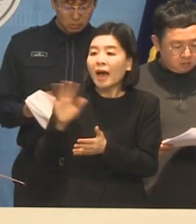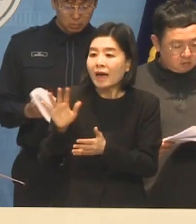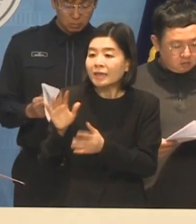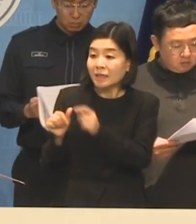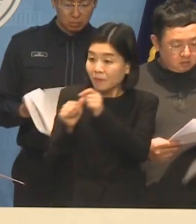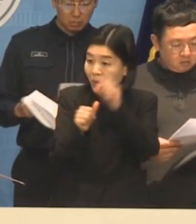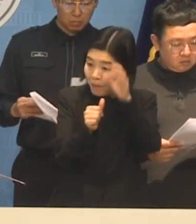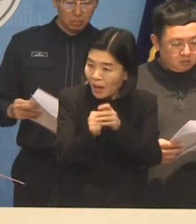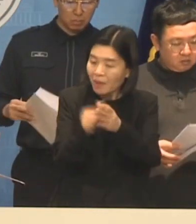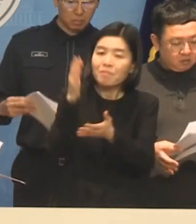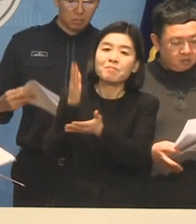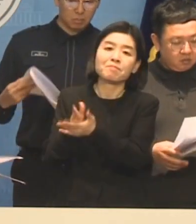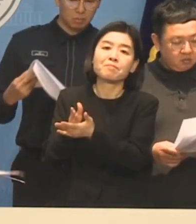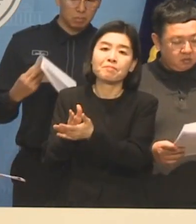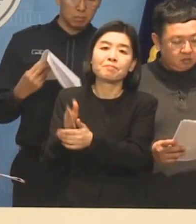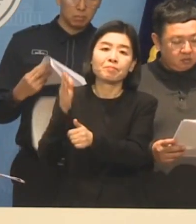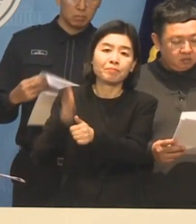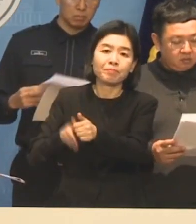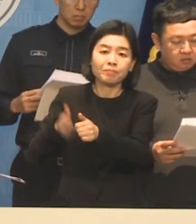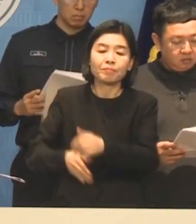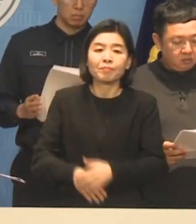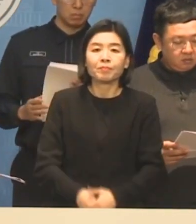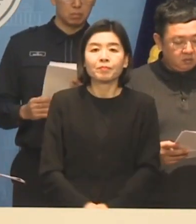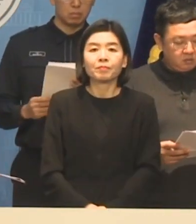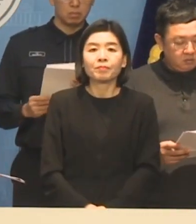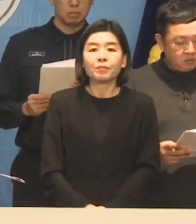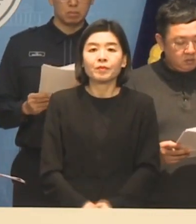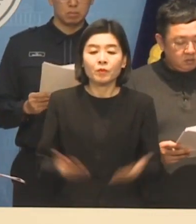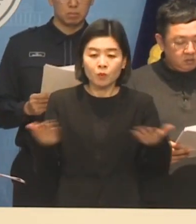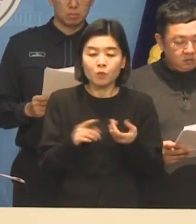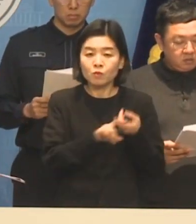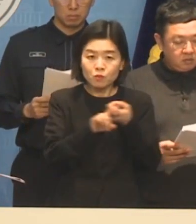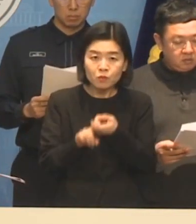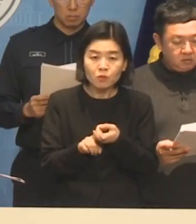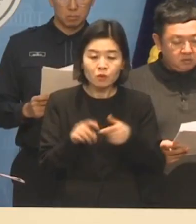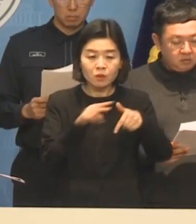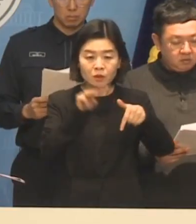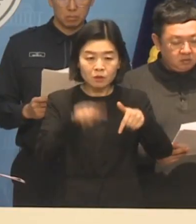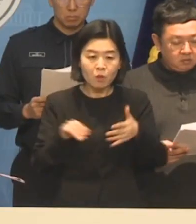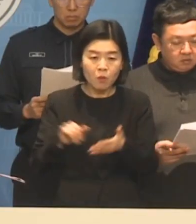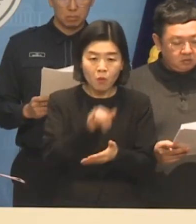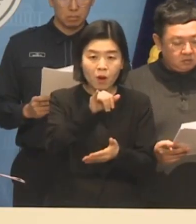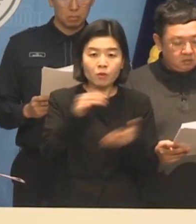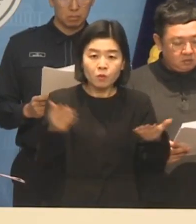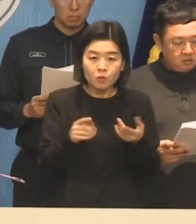것을 요구합니다. 우리 노동조합은 인천공항의 모든